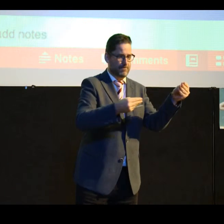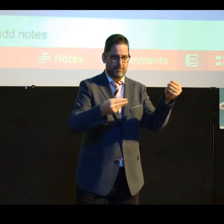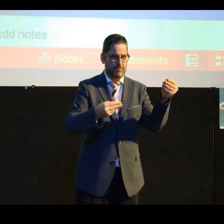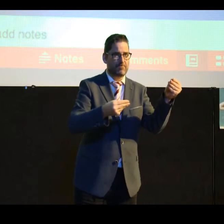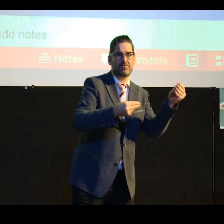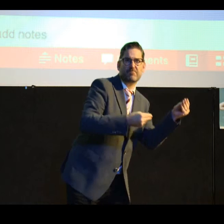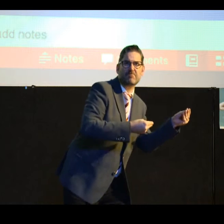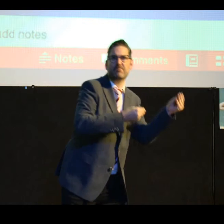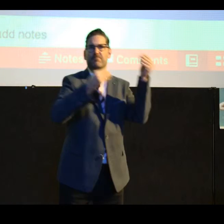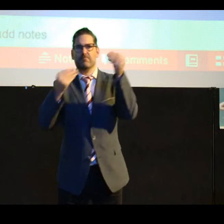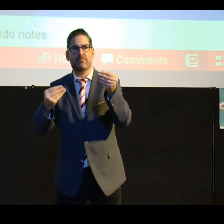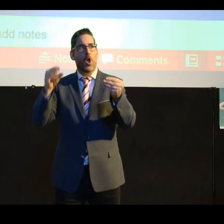un pequeño,